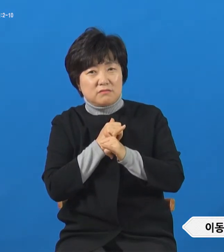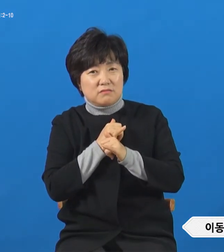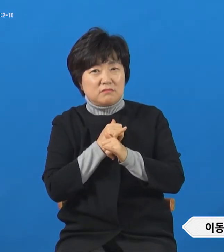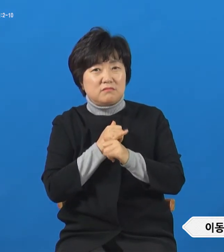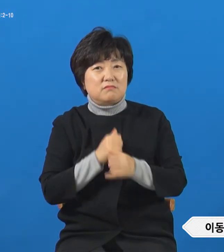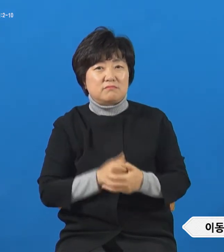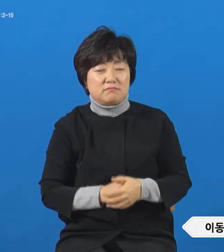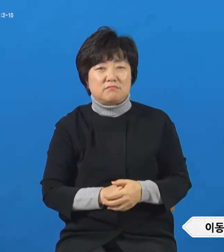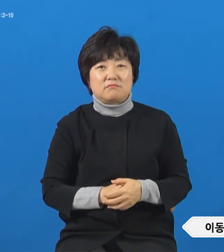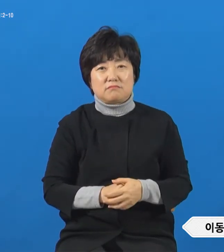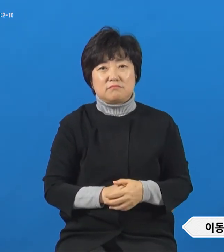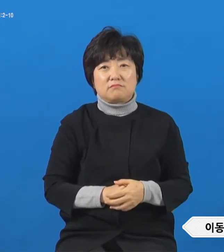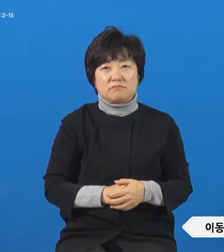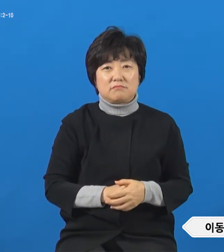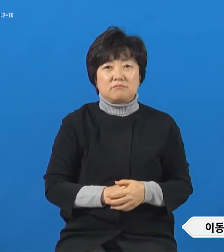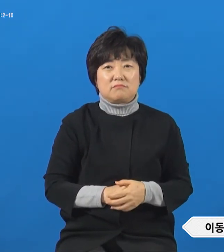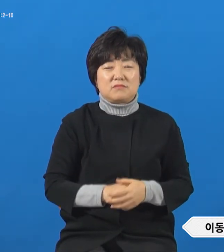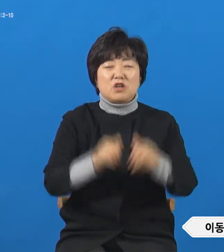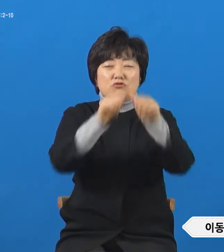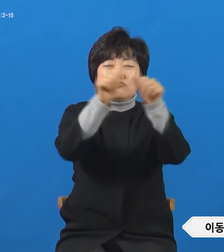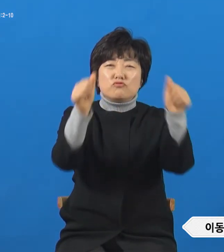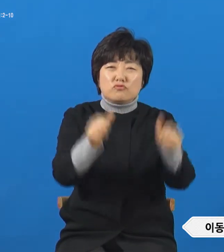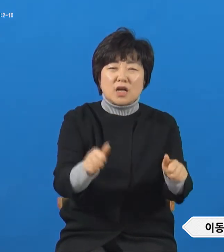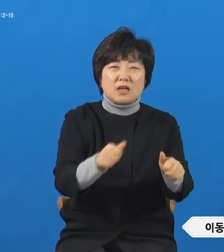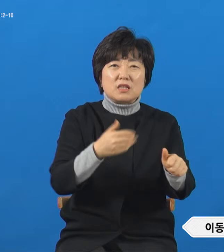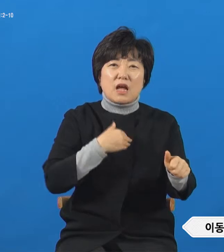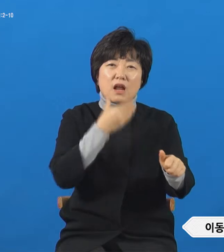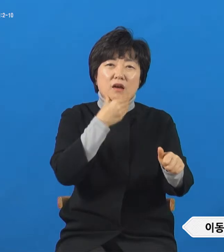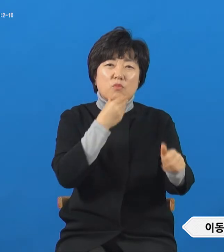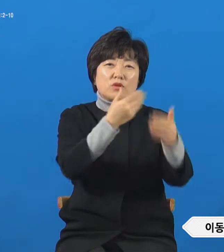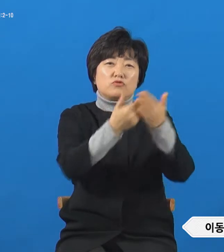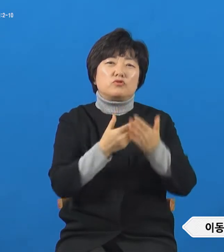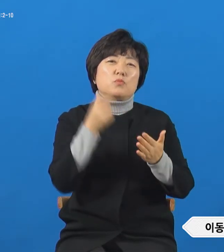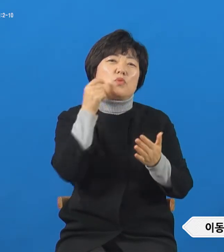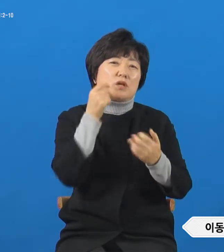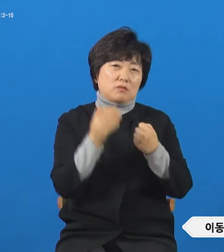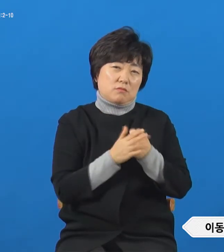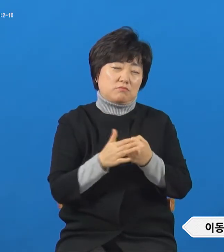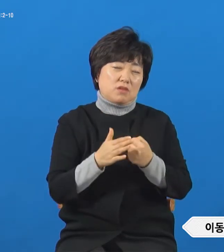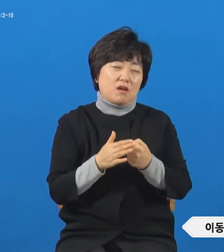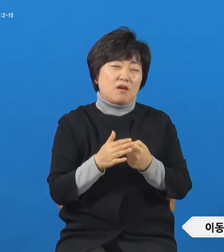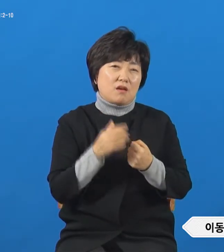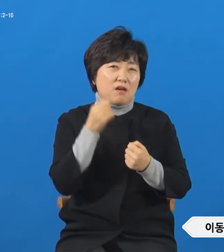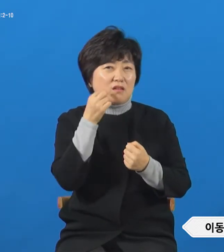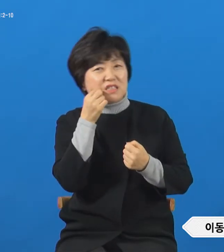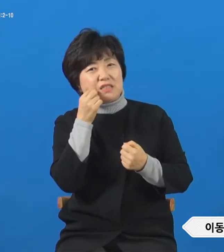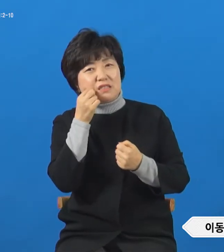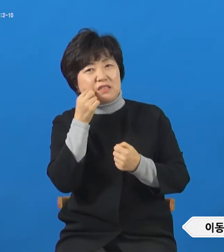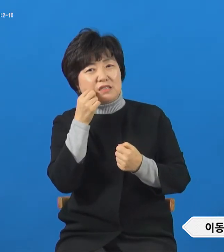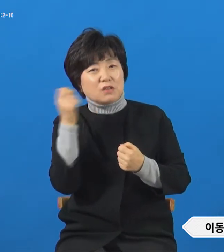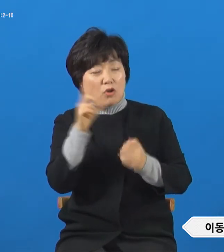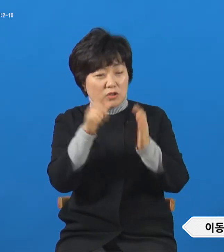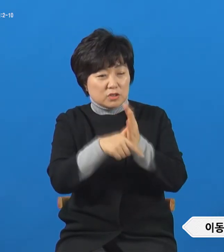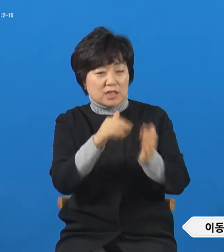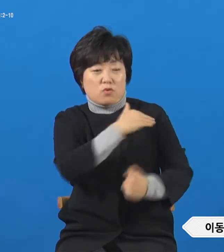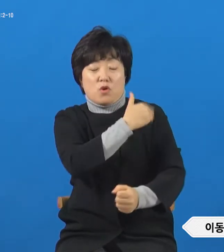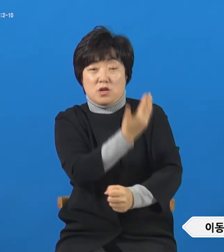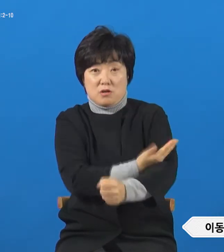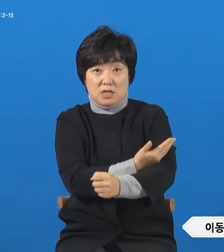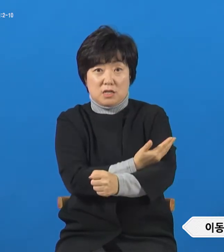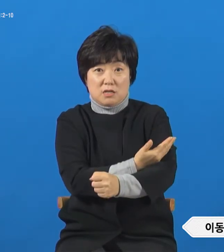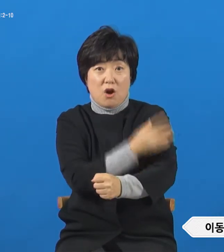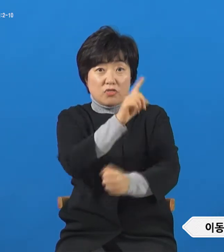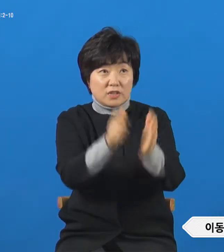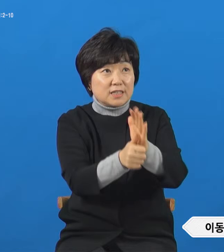네. 그 우상이 그를 행복하게 못하게 하는 증거죠. 인기가 우상이 되는 거예요. 때로는 권력이,